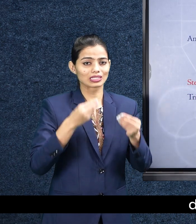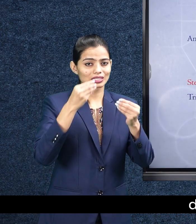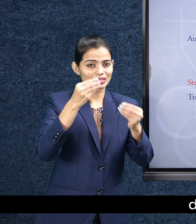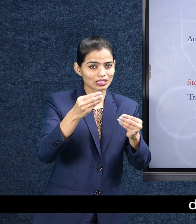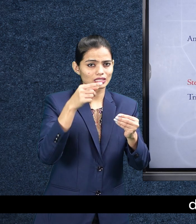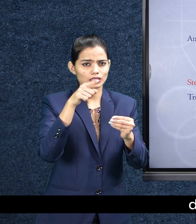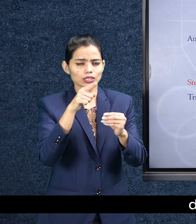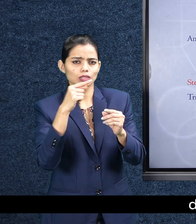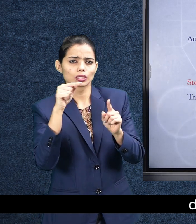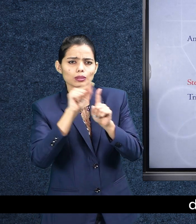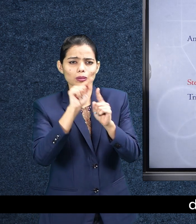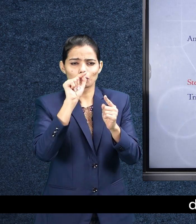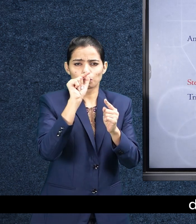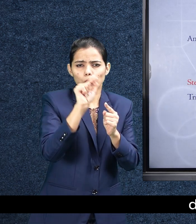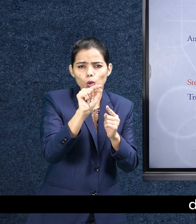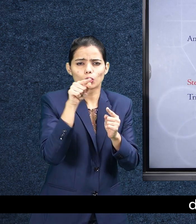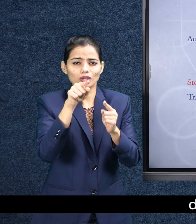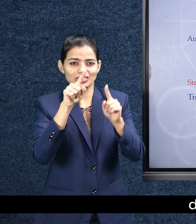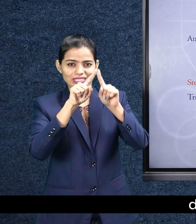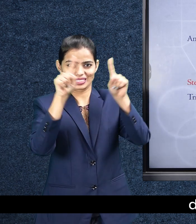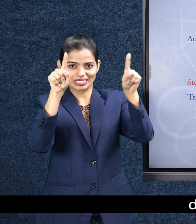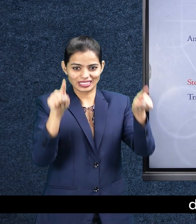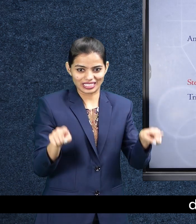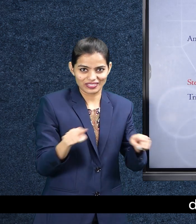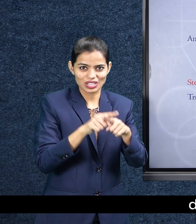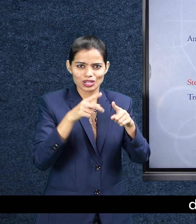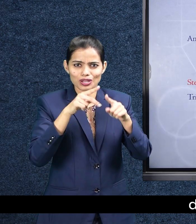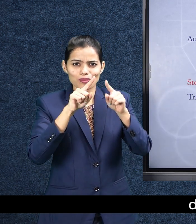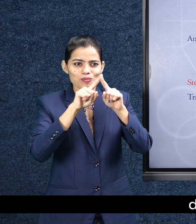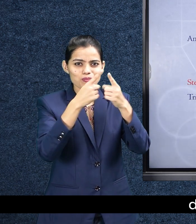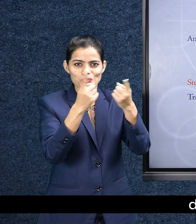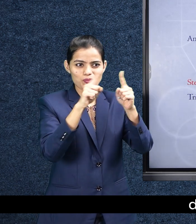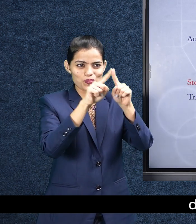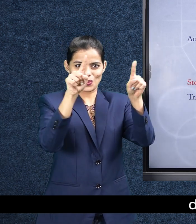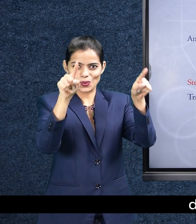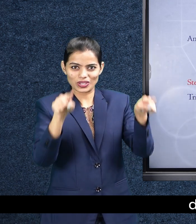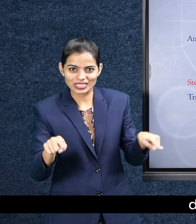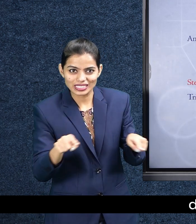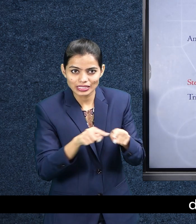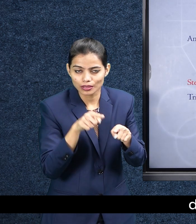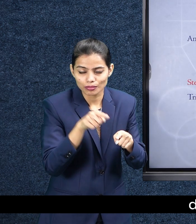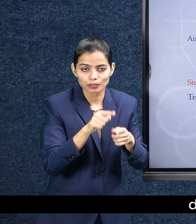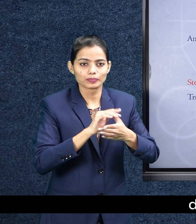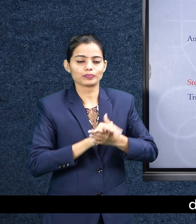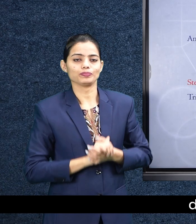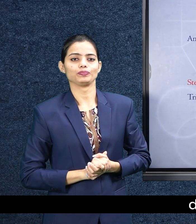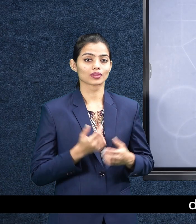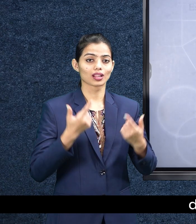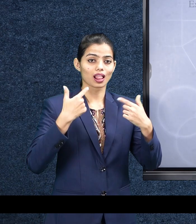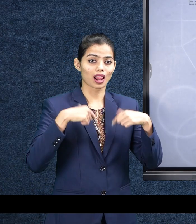வட்டடைப்புக்குறிக்குள் ஒய் கீழிலக்கு 2 கழித்தல் ஒய் கீழிலக்கு 1 மேலிலக்கு 2.